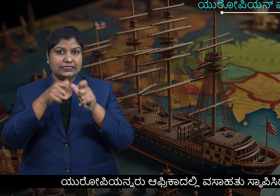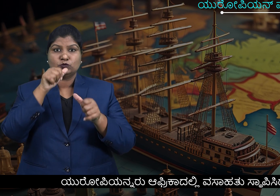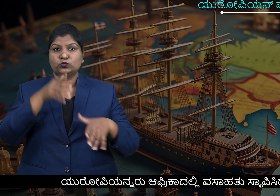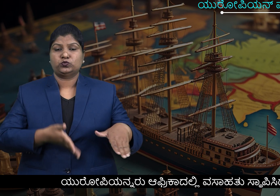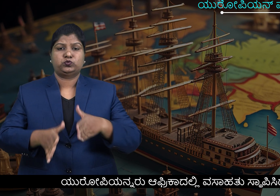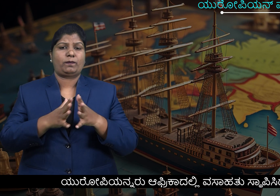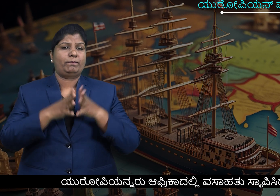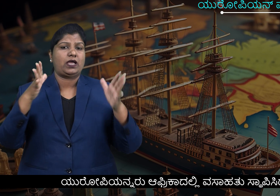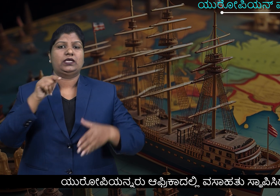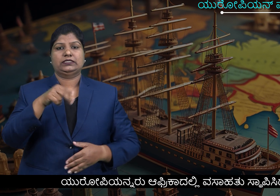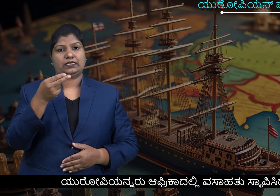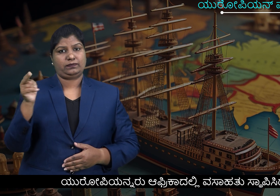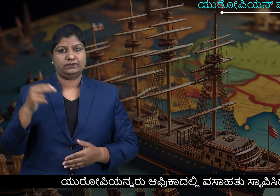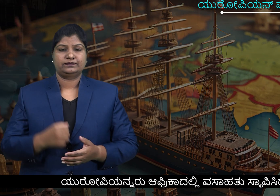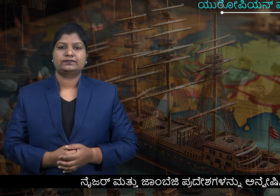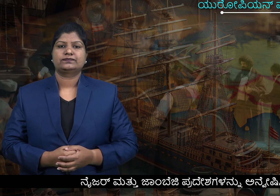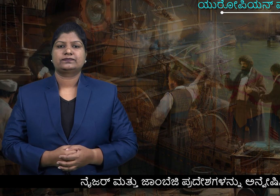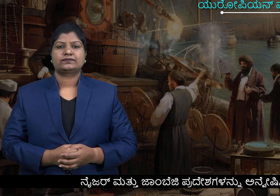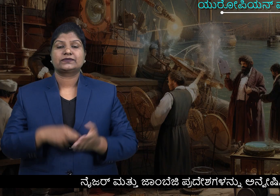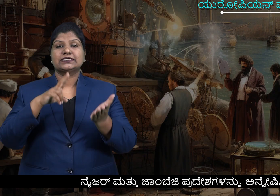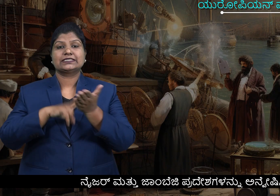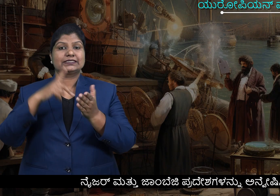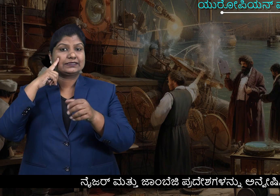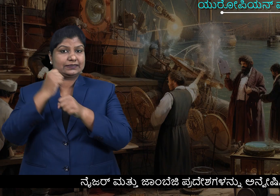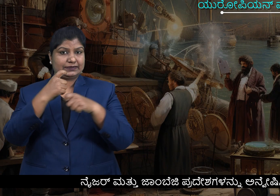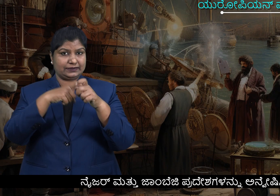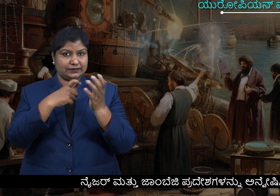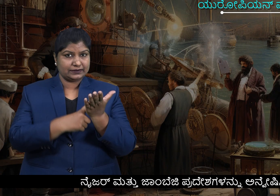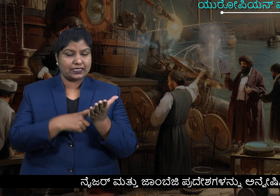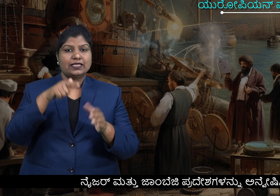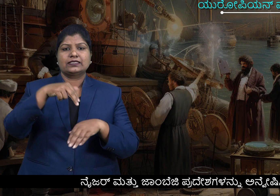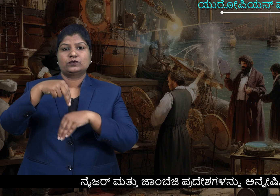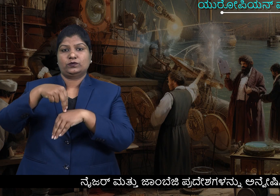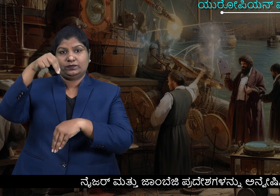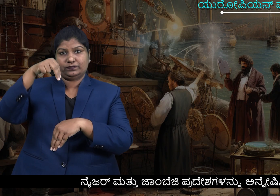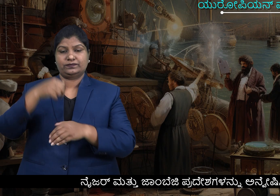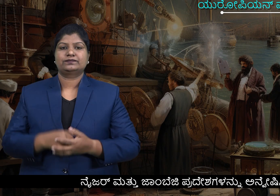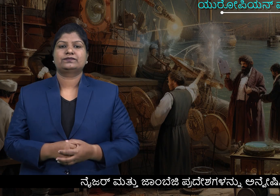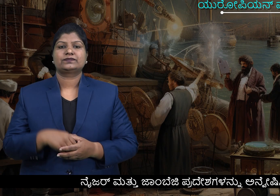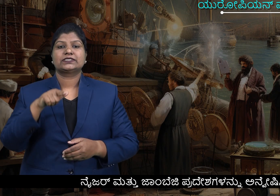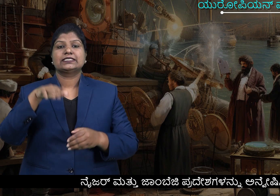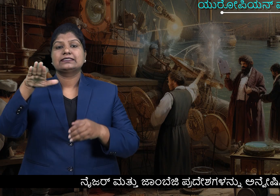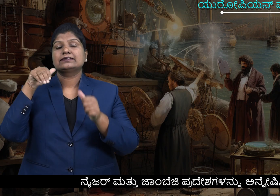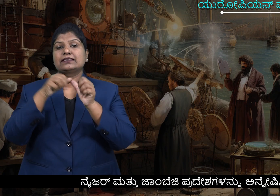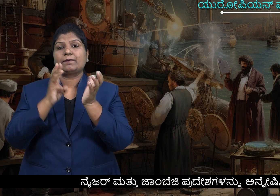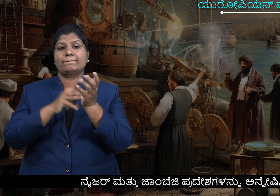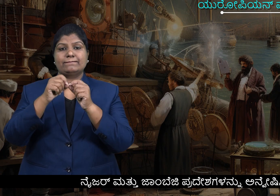ನೈಜರ್ ಮತ್ತು ಜಾಂಬೇಜಿ